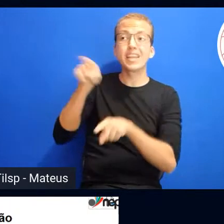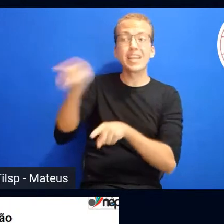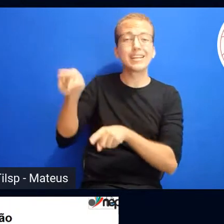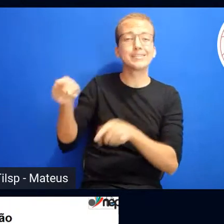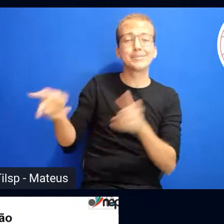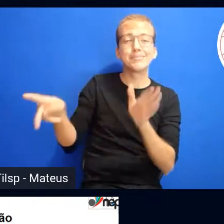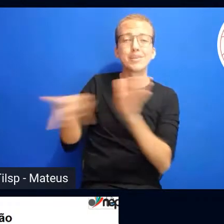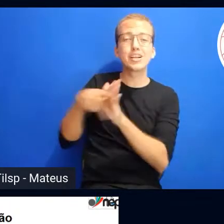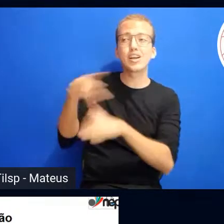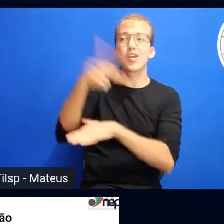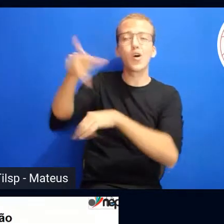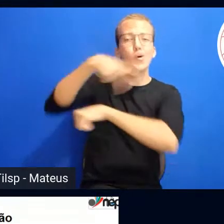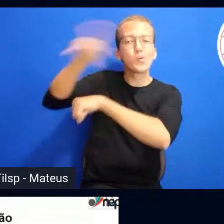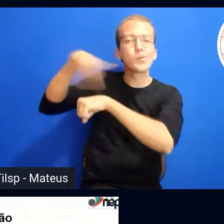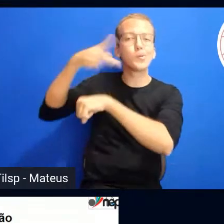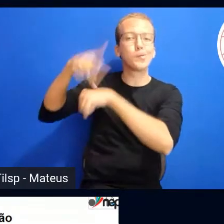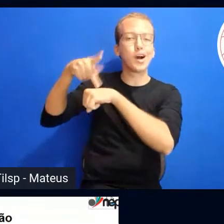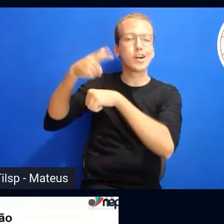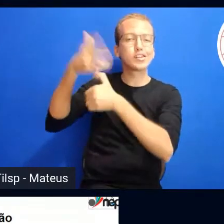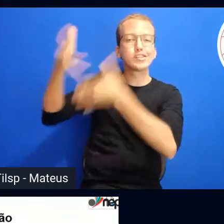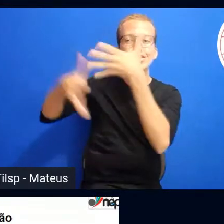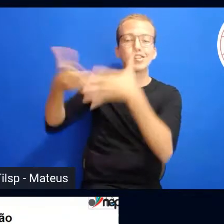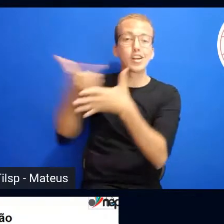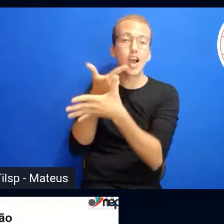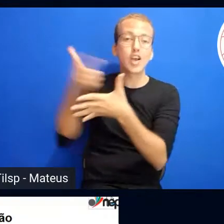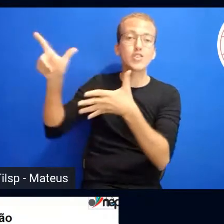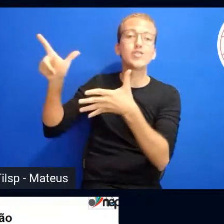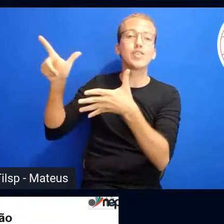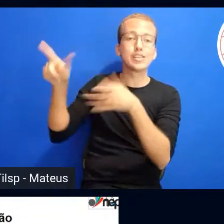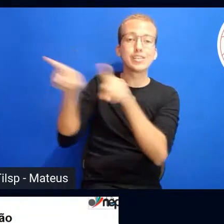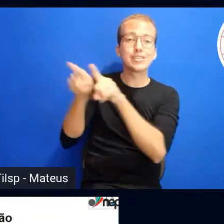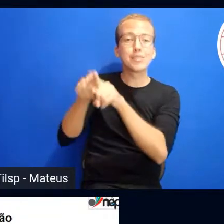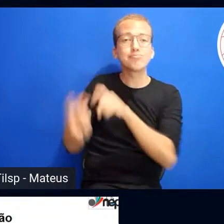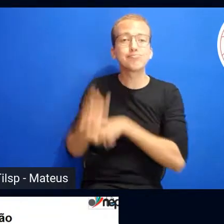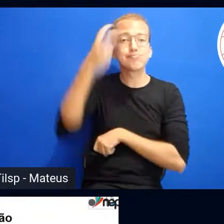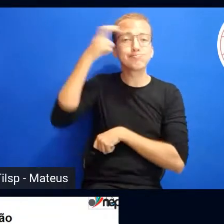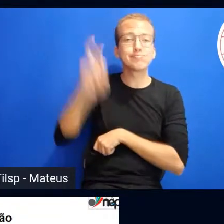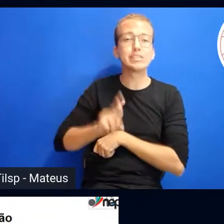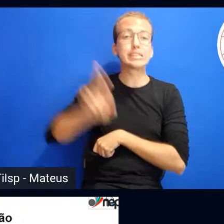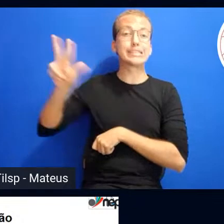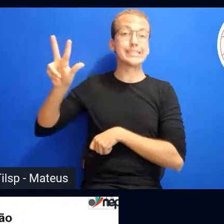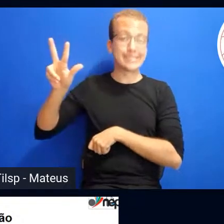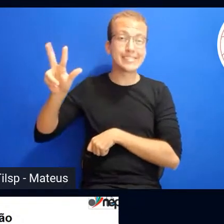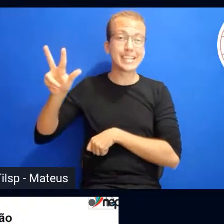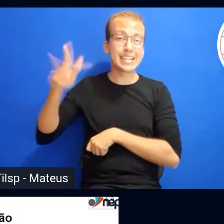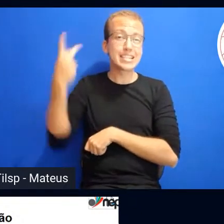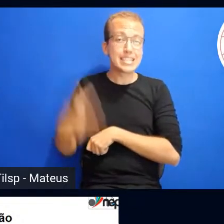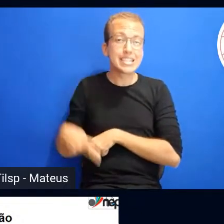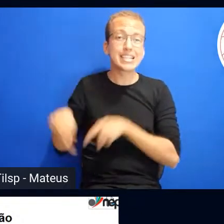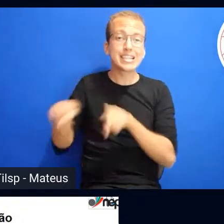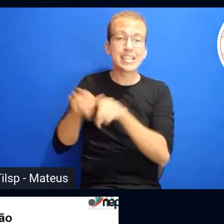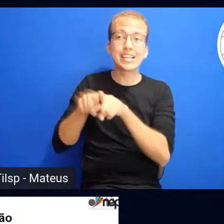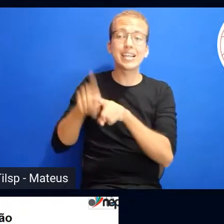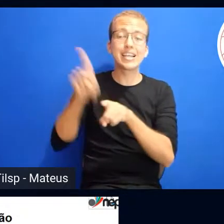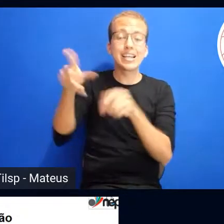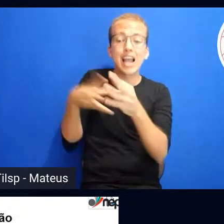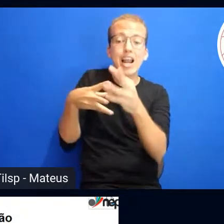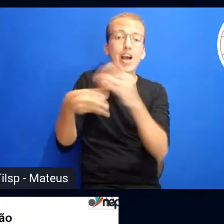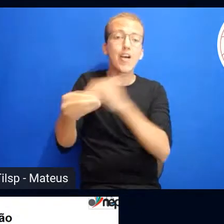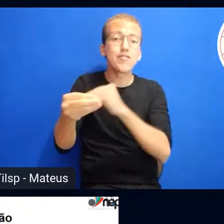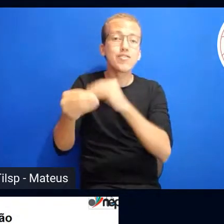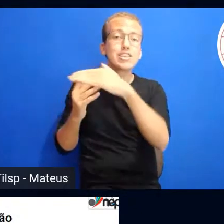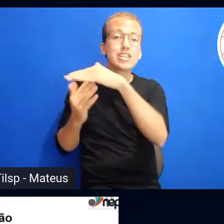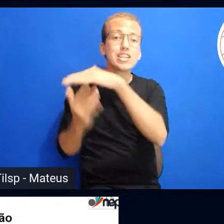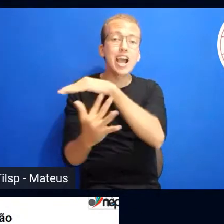uma outra língua de sinais, né, e numa situação de refugiamento. Eh, isso ocorre porque,